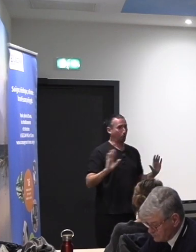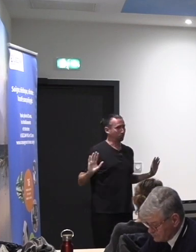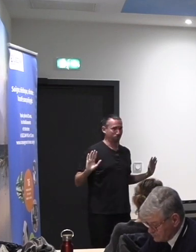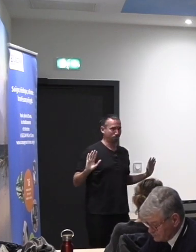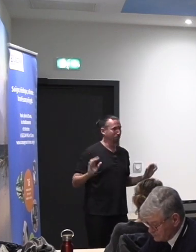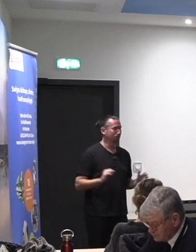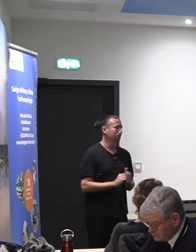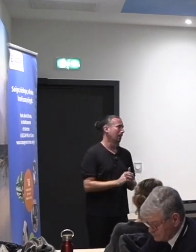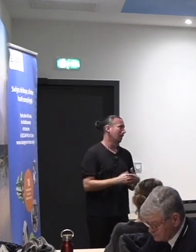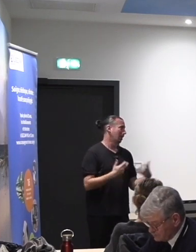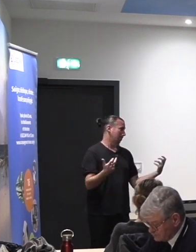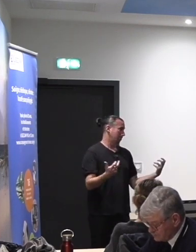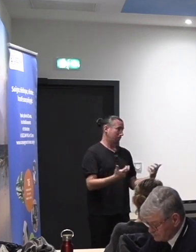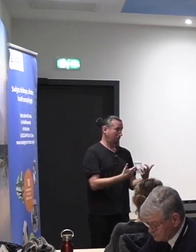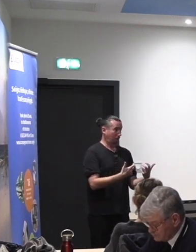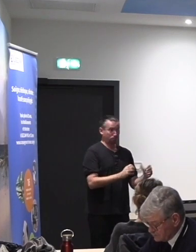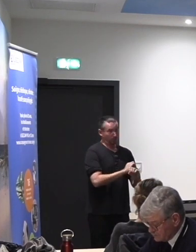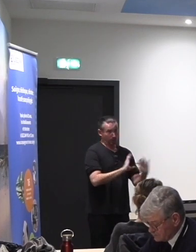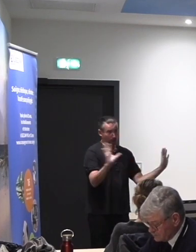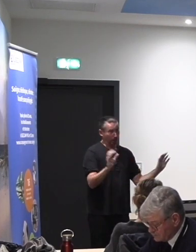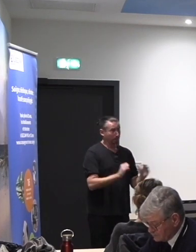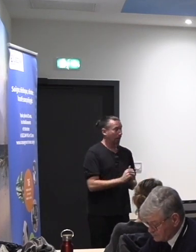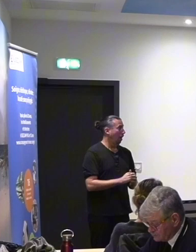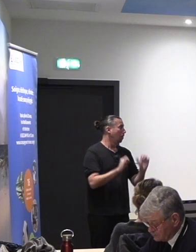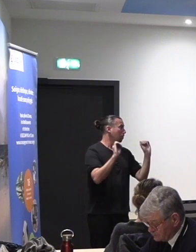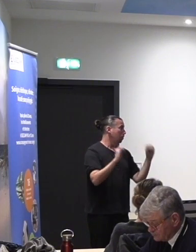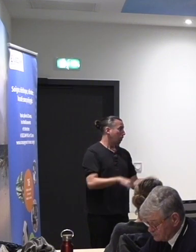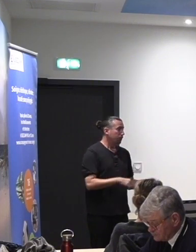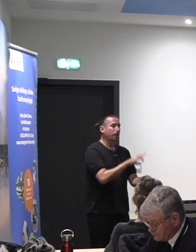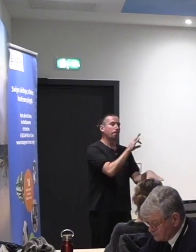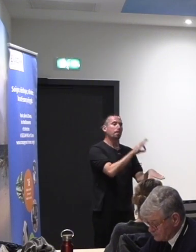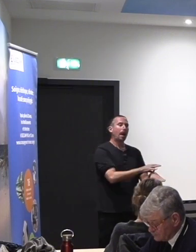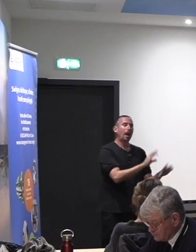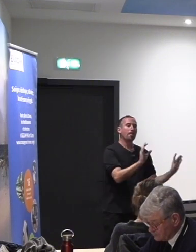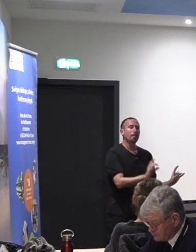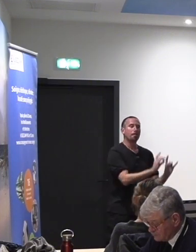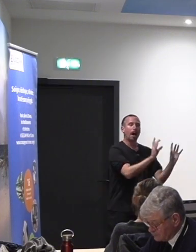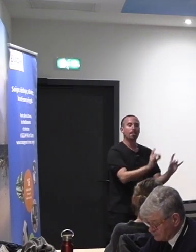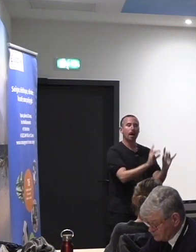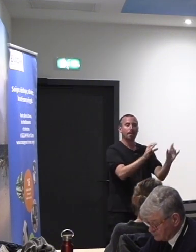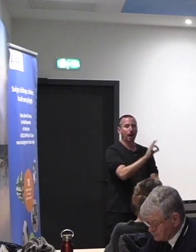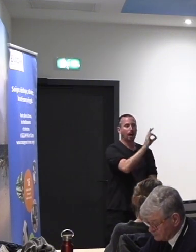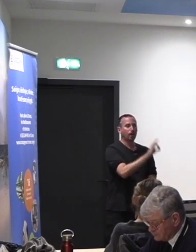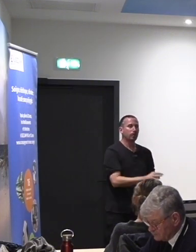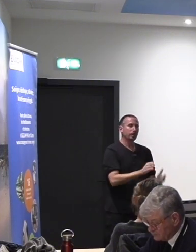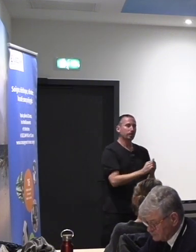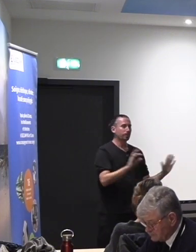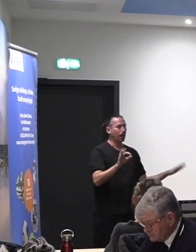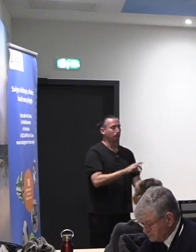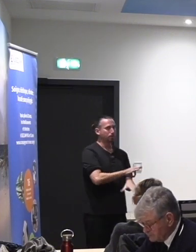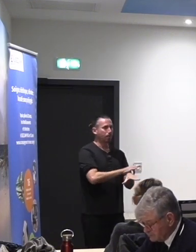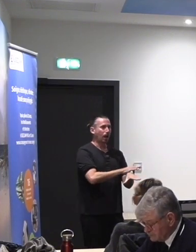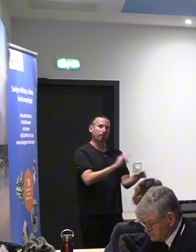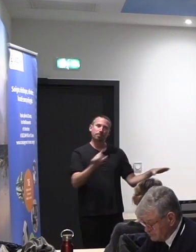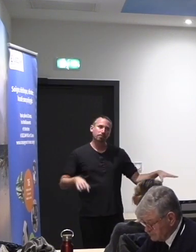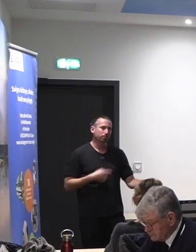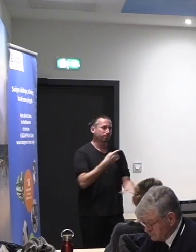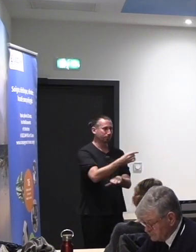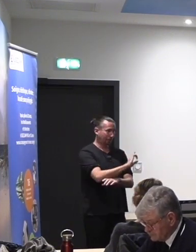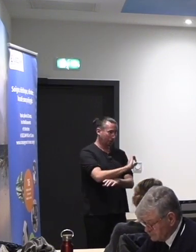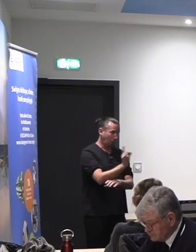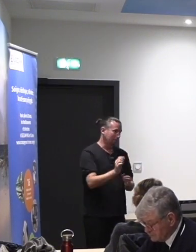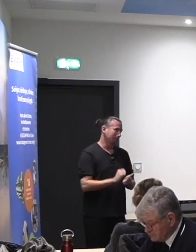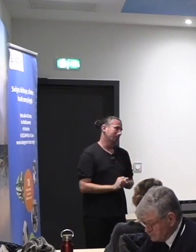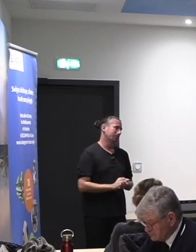moins définitivement. C'est-à-dire on peut être malade ponctuellement, mais certainement pas définitivement. Que peut en faire